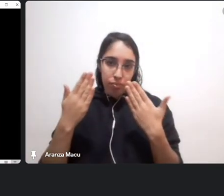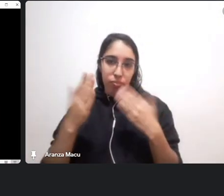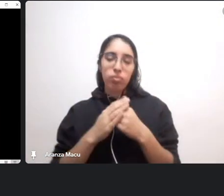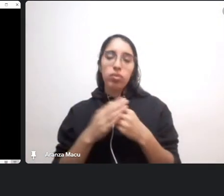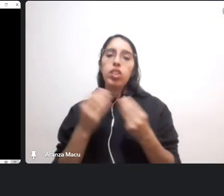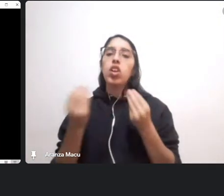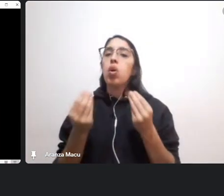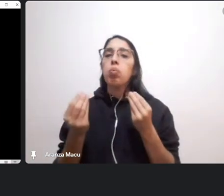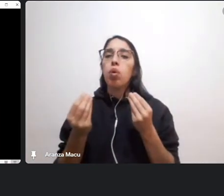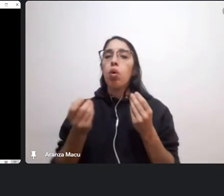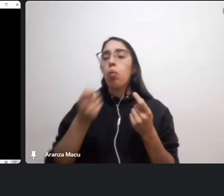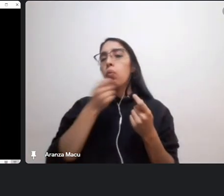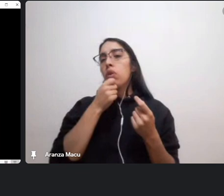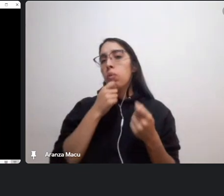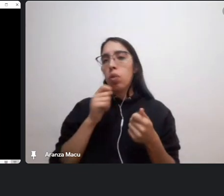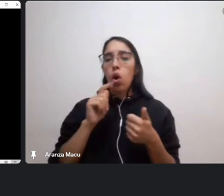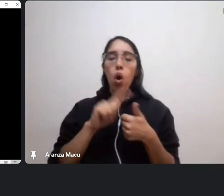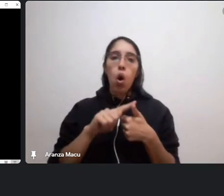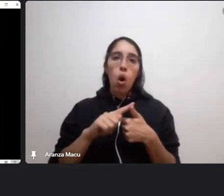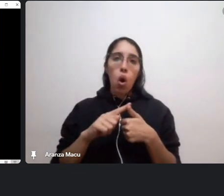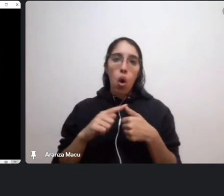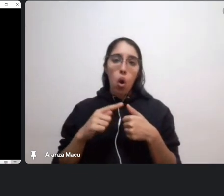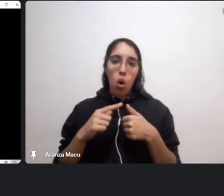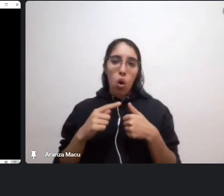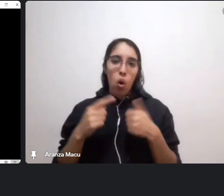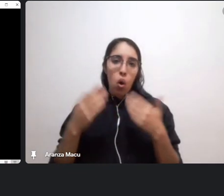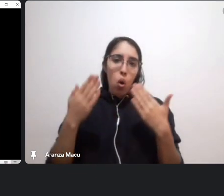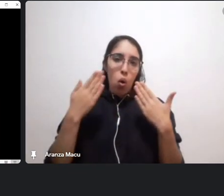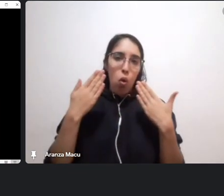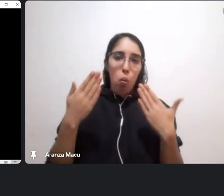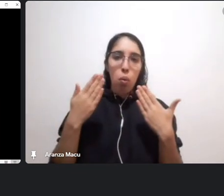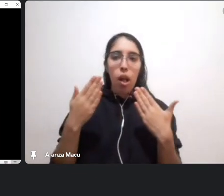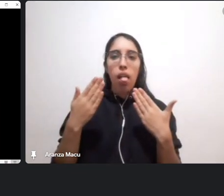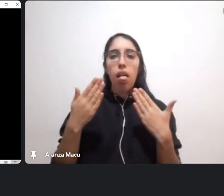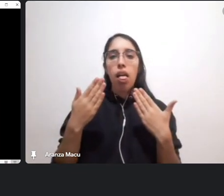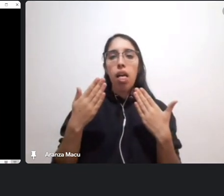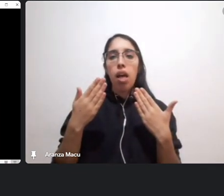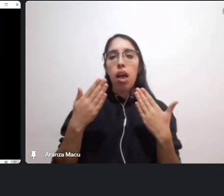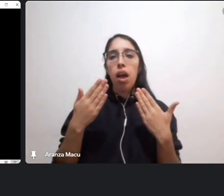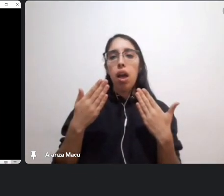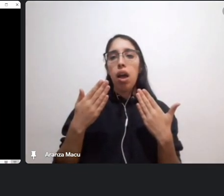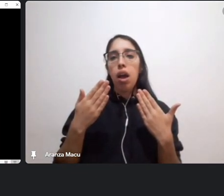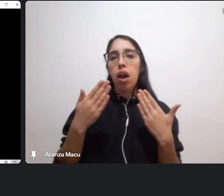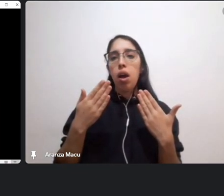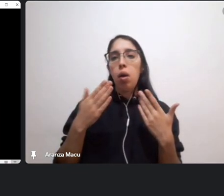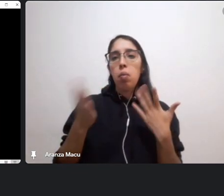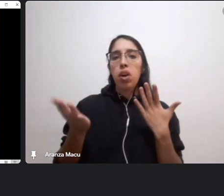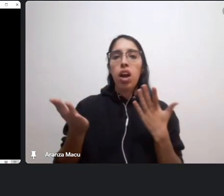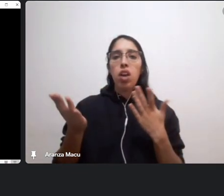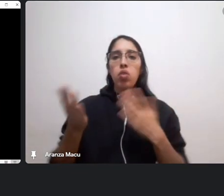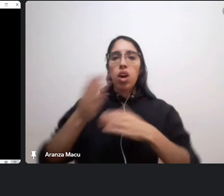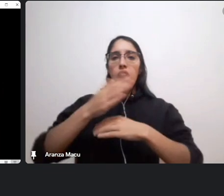da permiso, puede ser que puede porque tiene una habilidad, ¿sí?